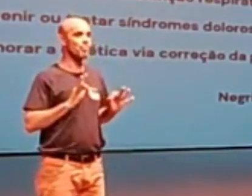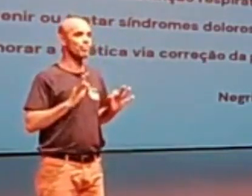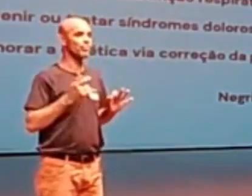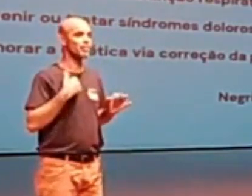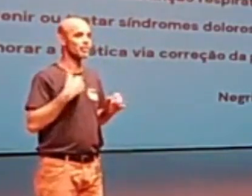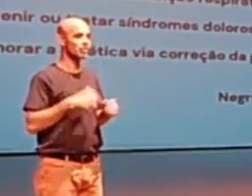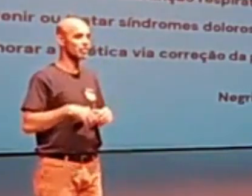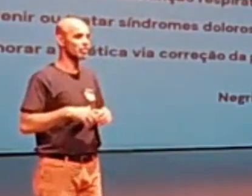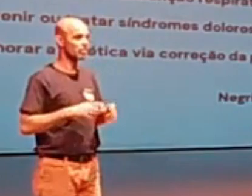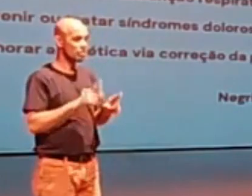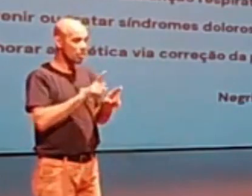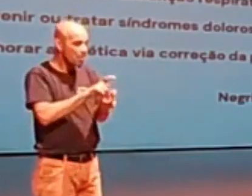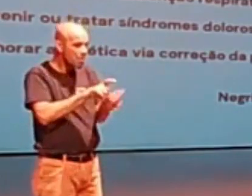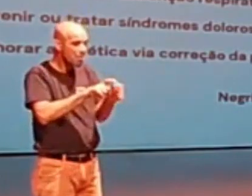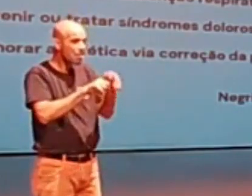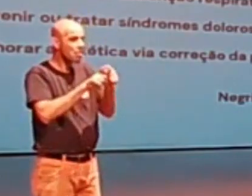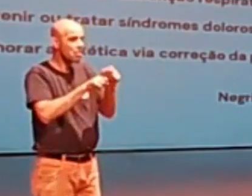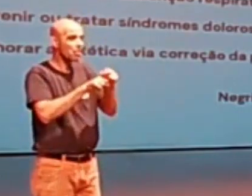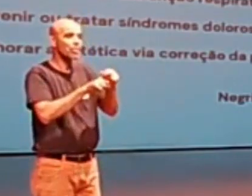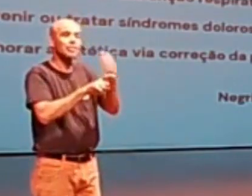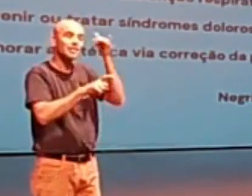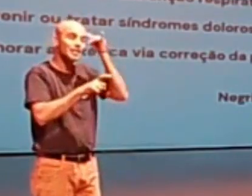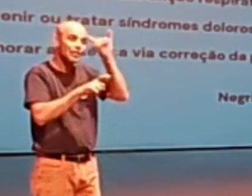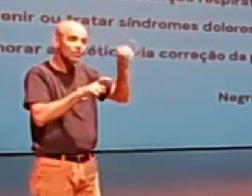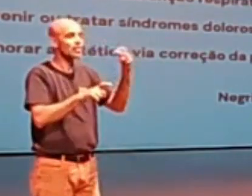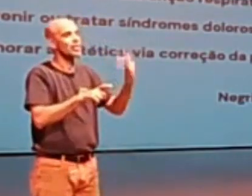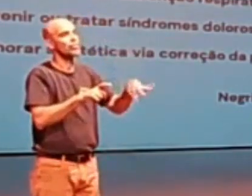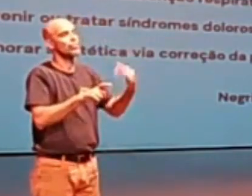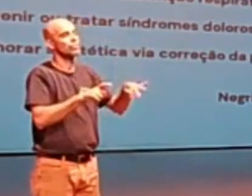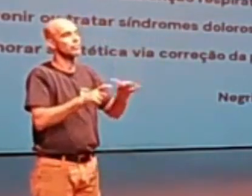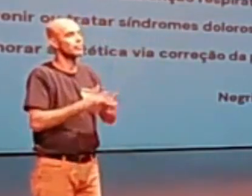de Cobb em si, mas esse paciente ele tem dor.